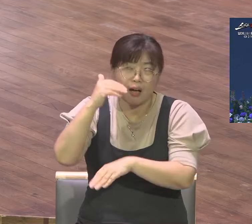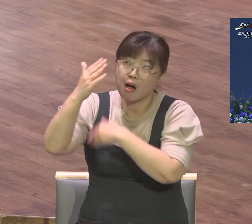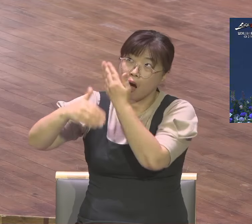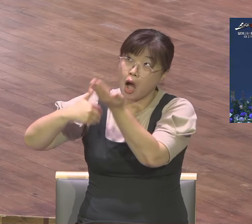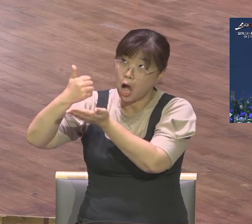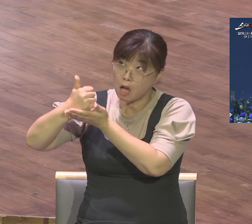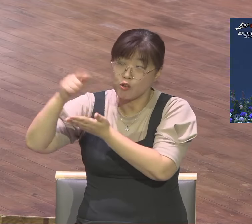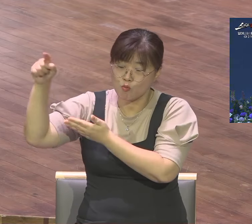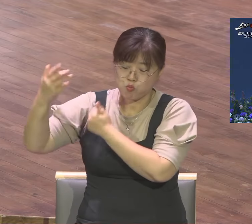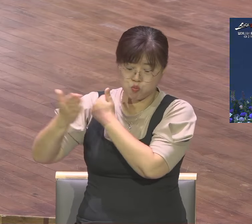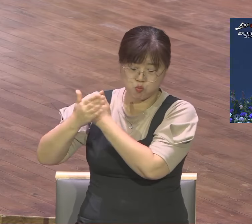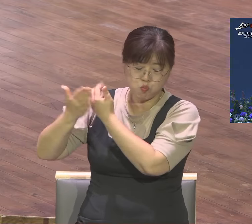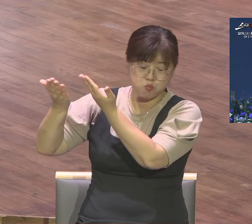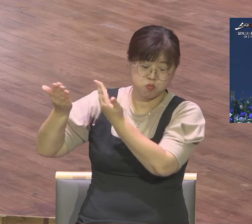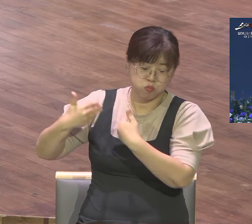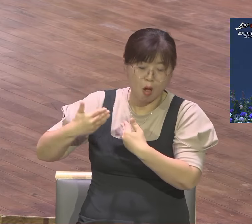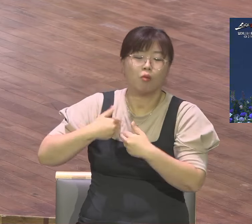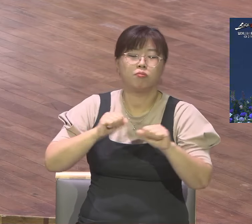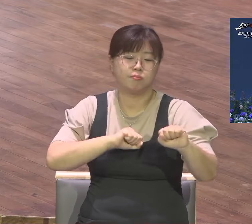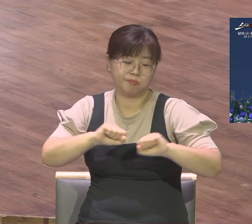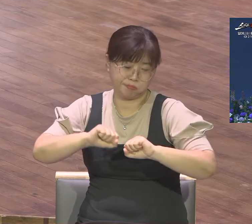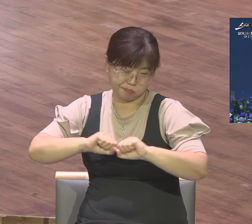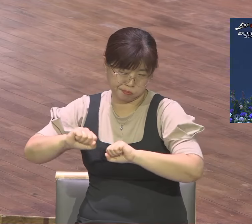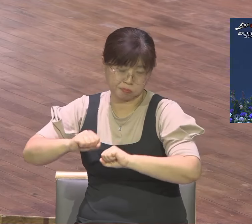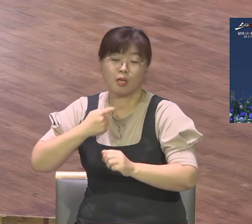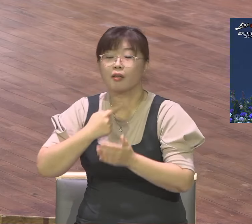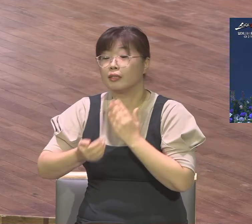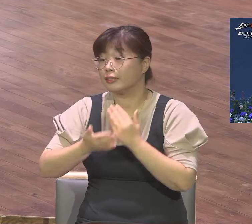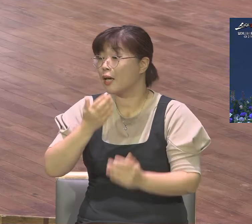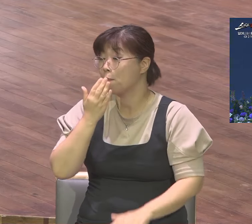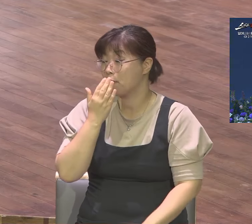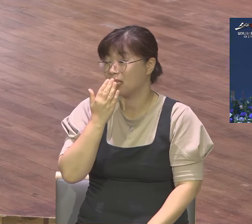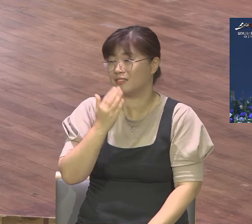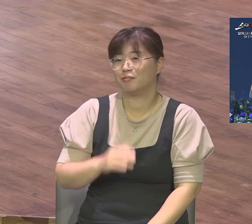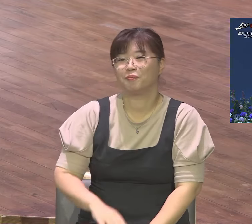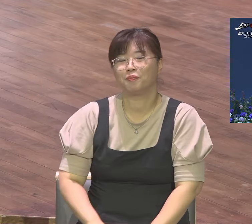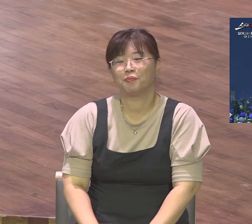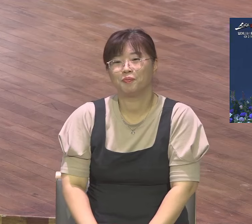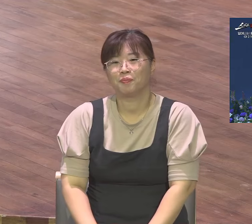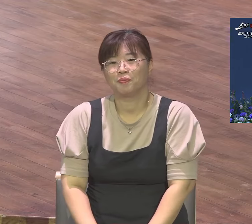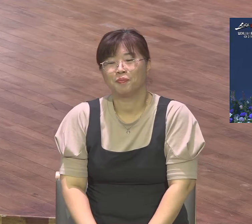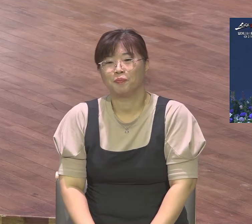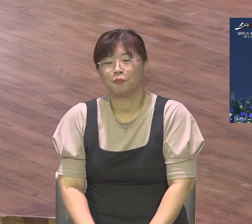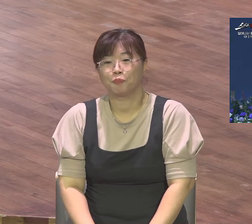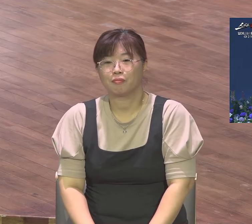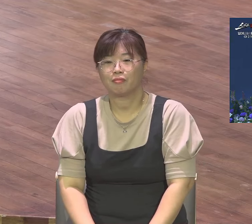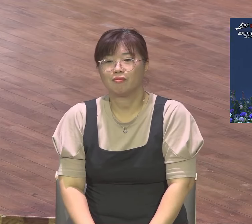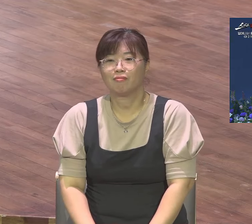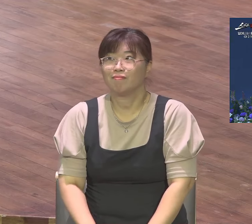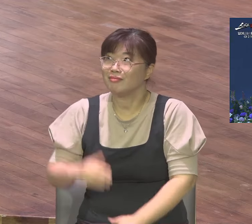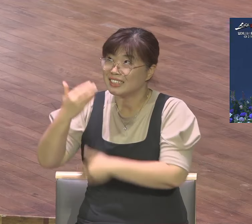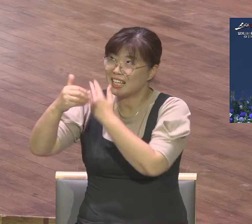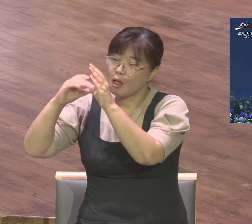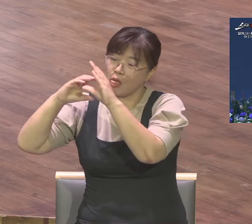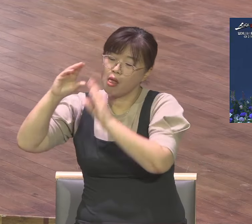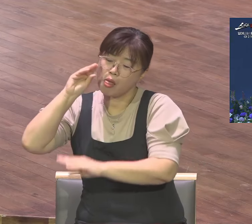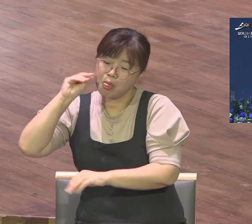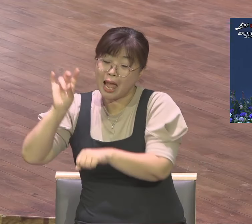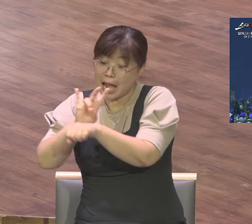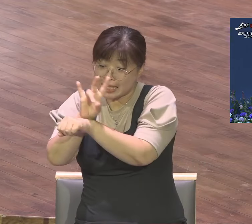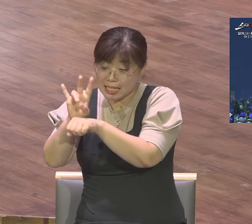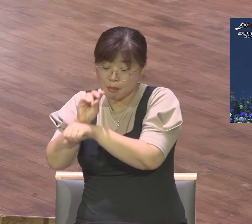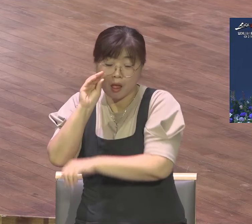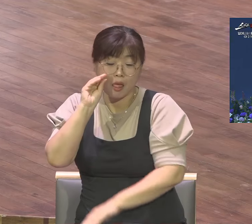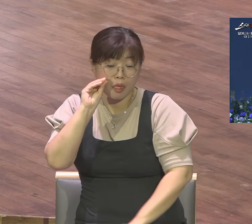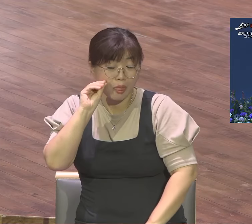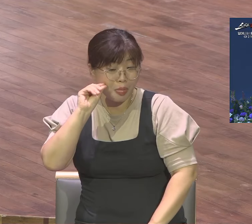누리면서 시공간을 초월하는 영적 힘을 체험하게 되면 자연스럽게 영원한 기업, 영원한 작품, 영원한 유산이